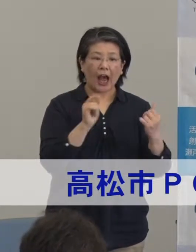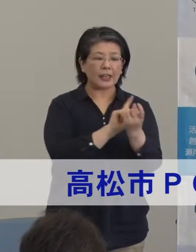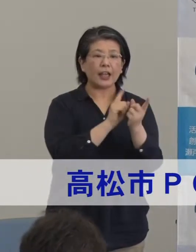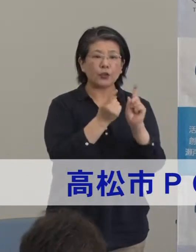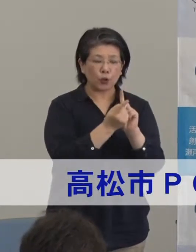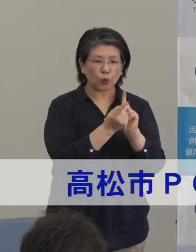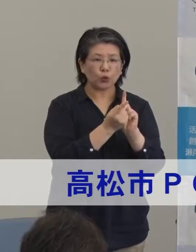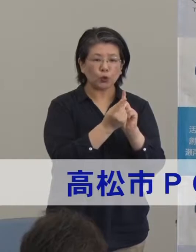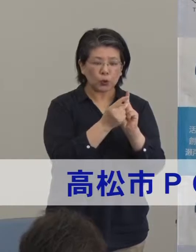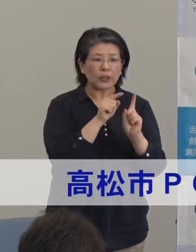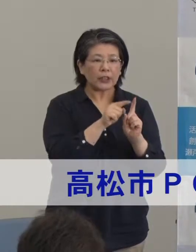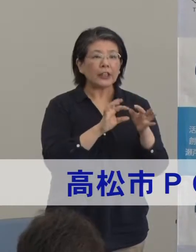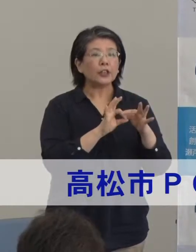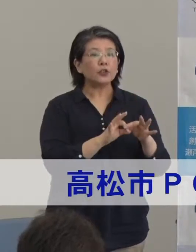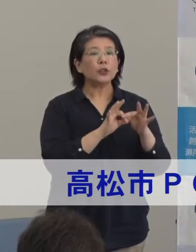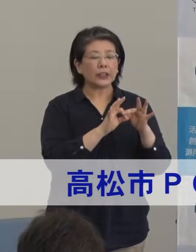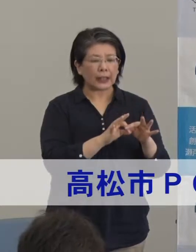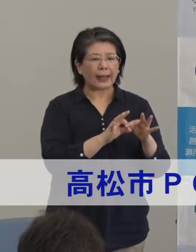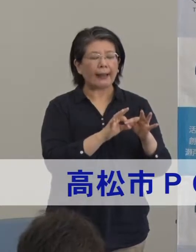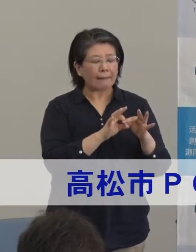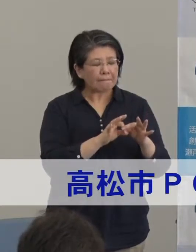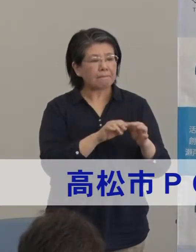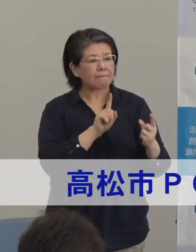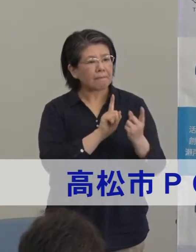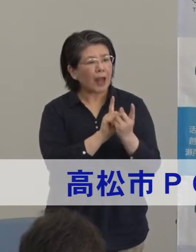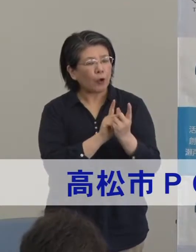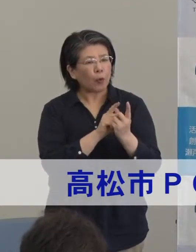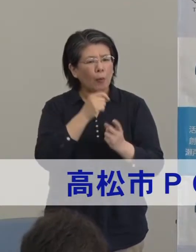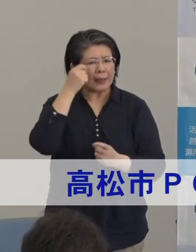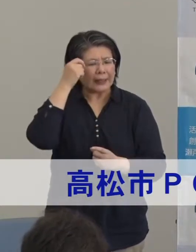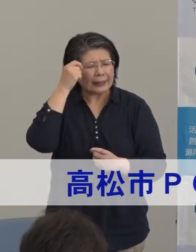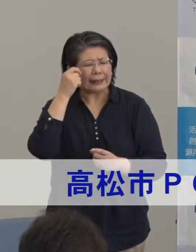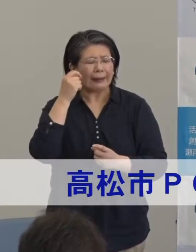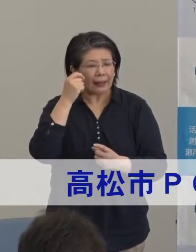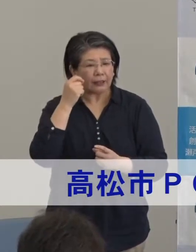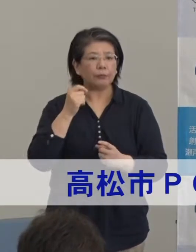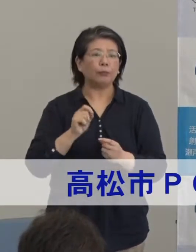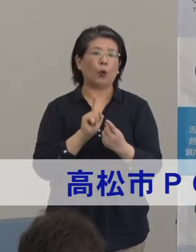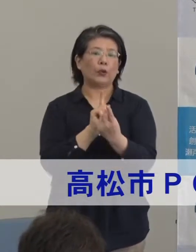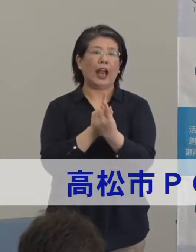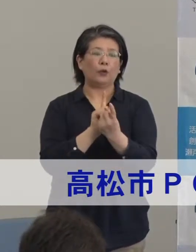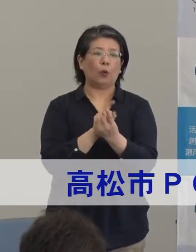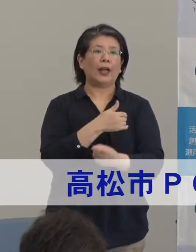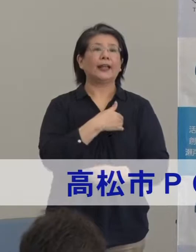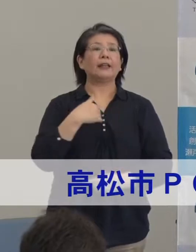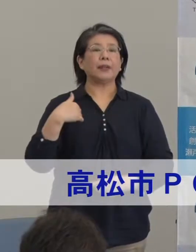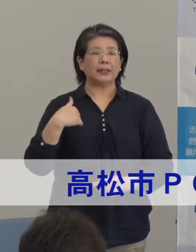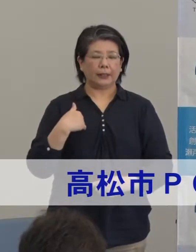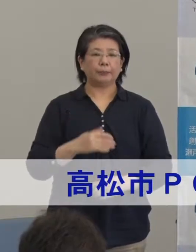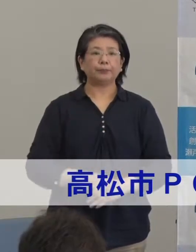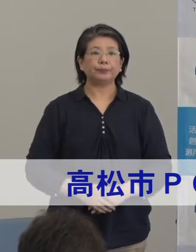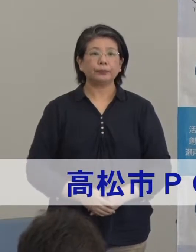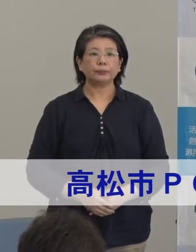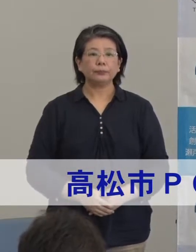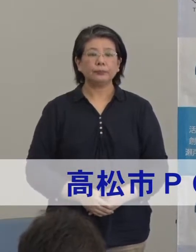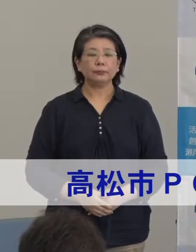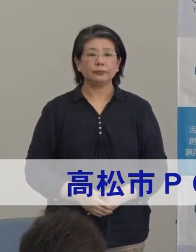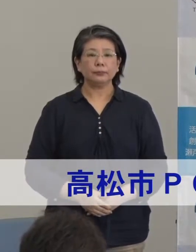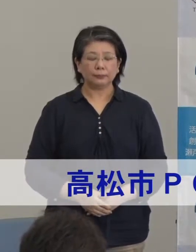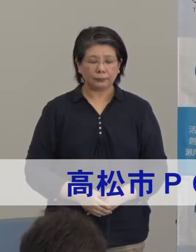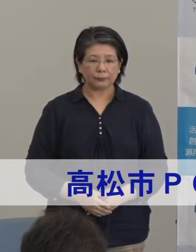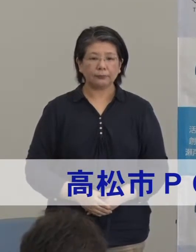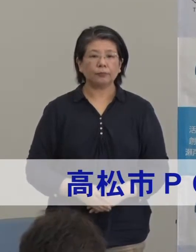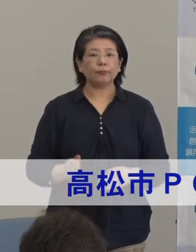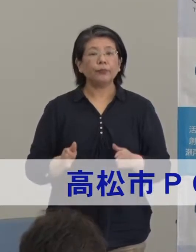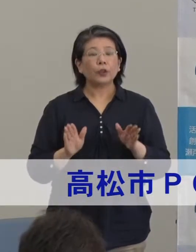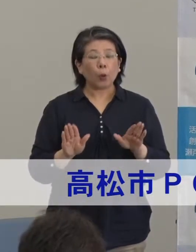どうにか、ぎりぎりの状況で対応してきていただいたというのが実情かと思っております。そこで